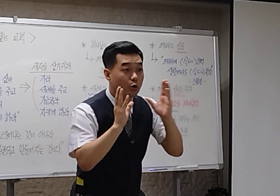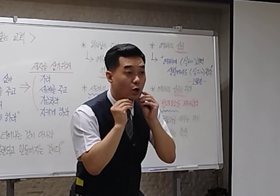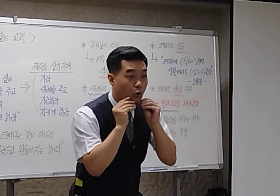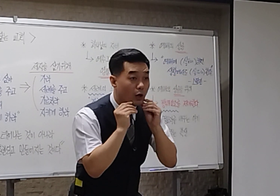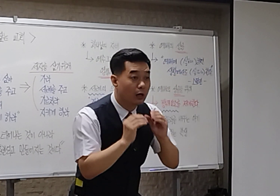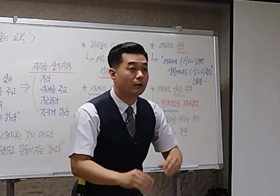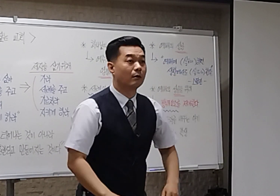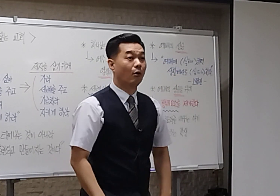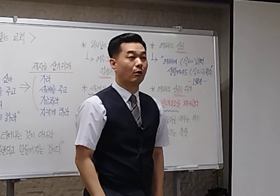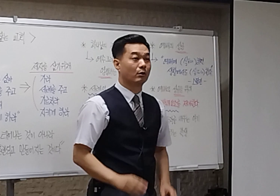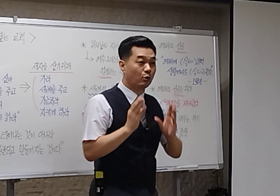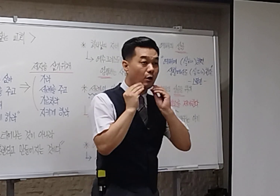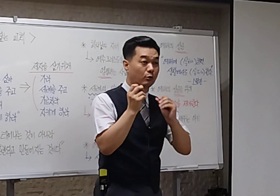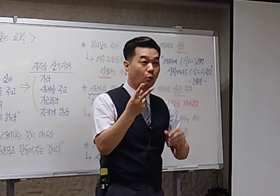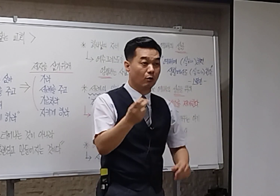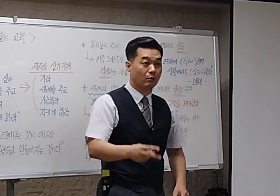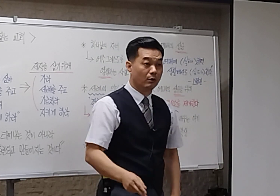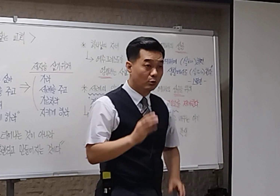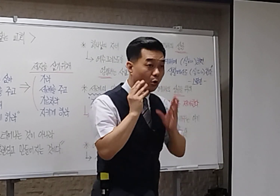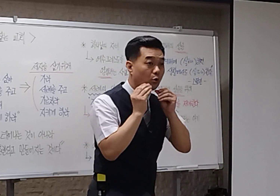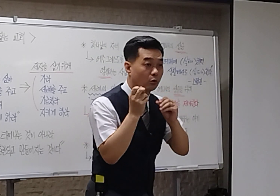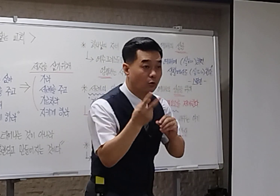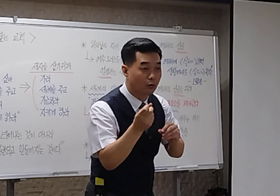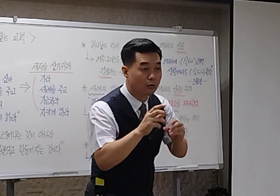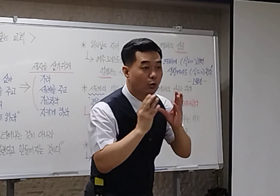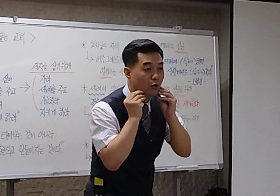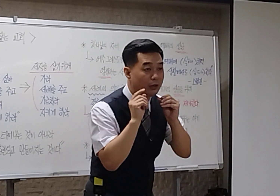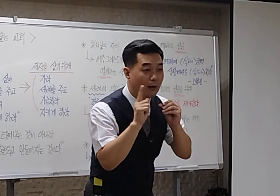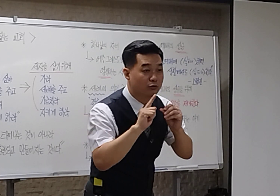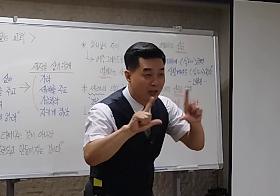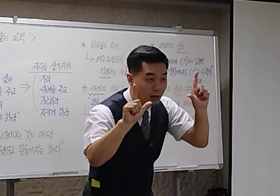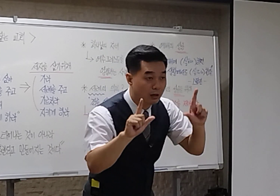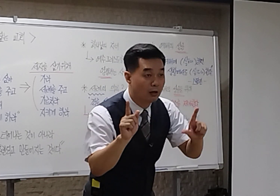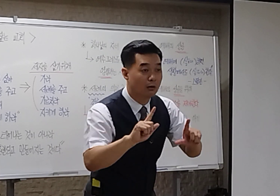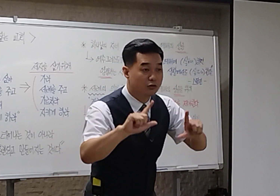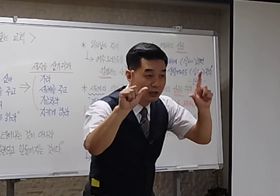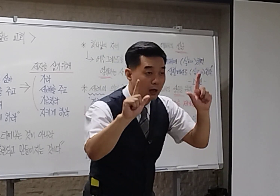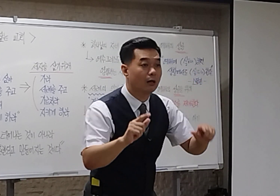토요일 토요일 또 토요일인데 무슨 날?